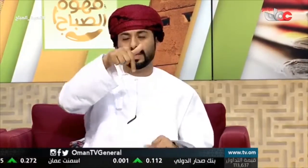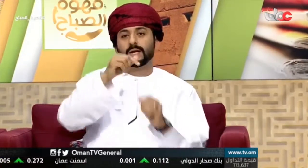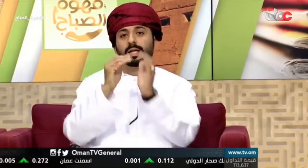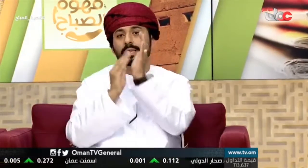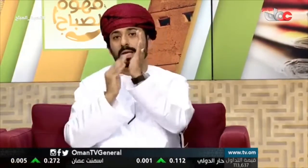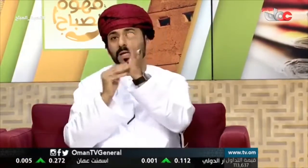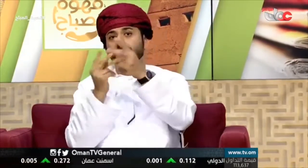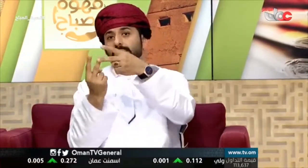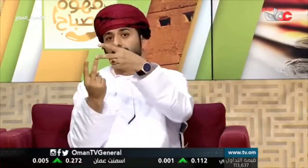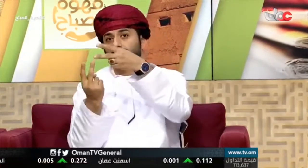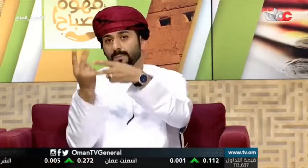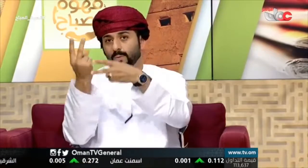6 تاريخ